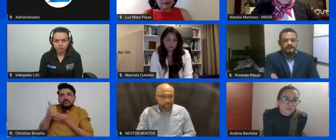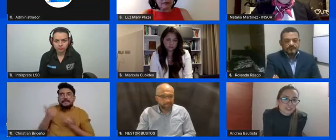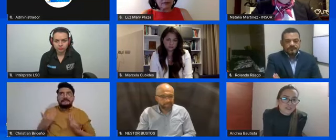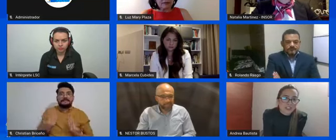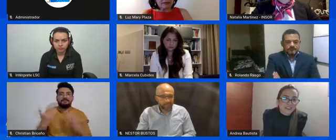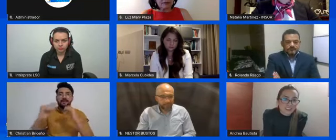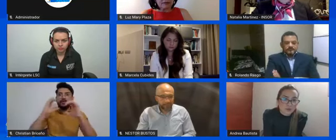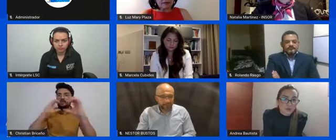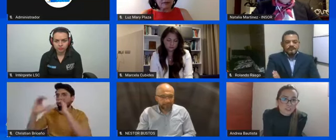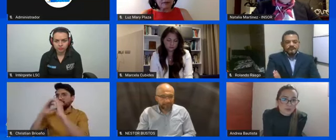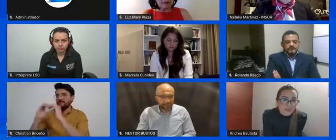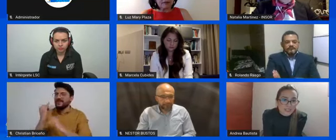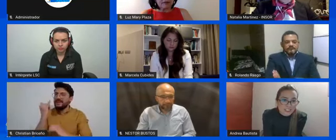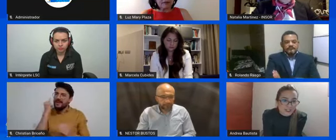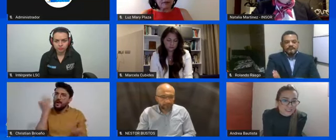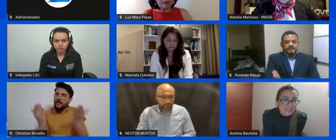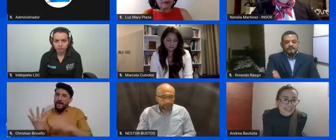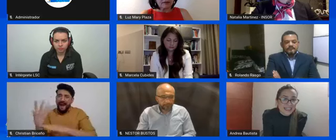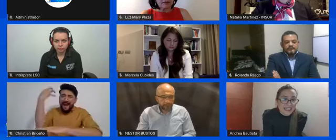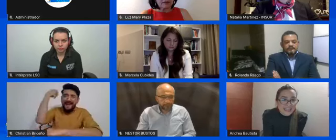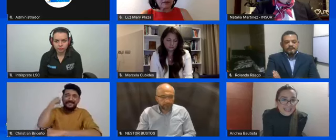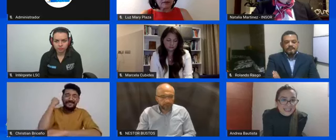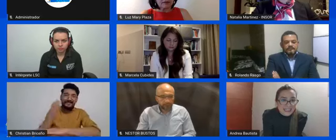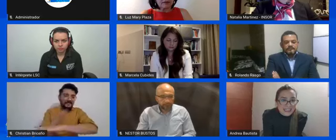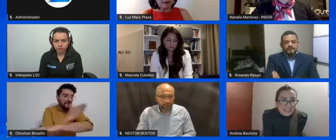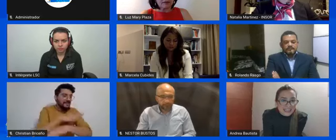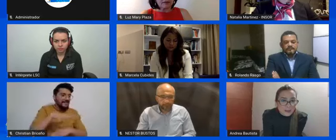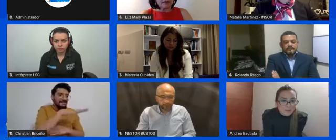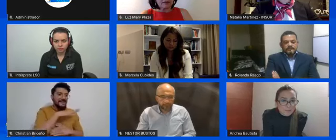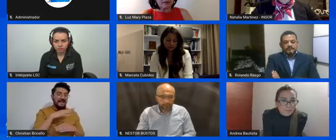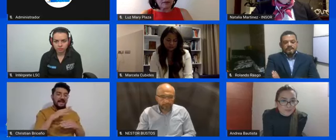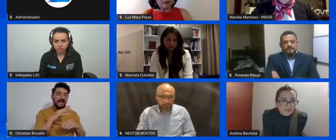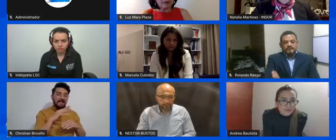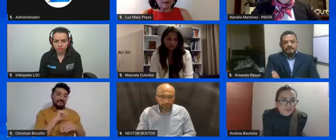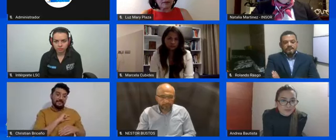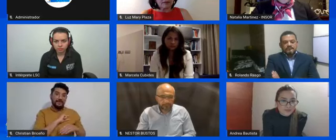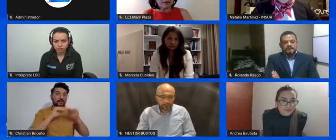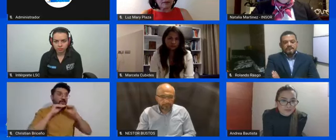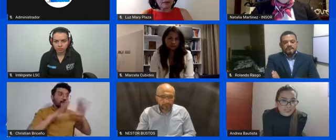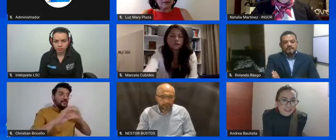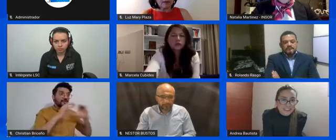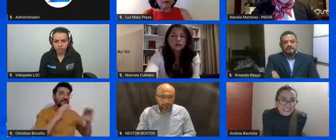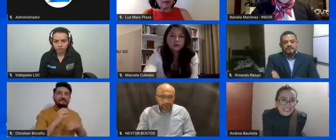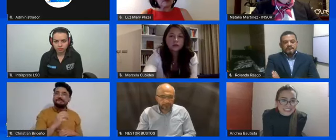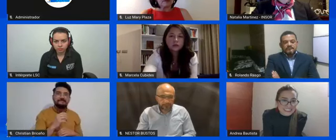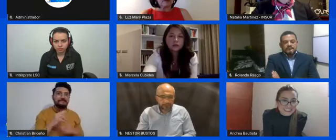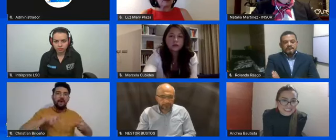ahora, que ya están participando muchísimo en redes sociales y haciendo muchas publicaciones.